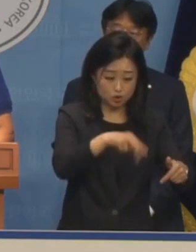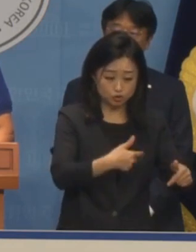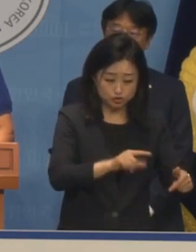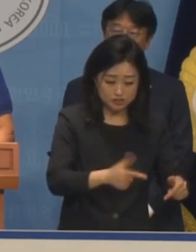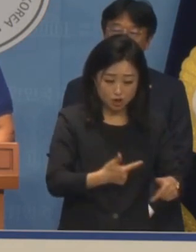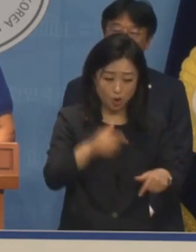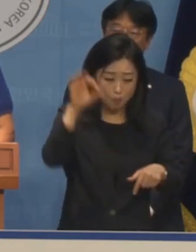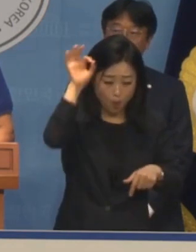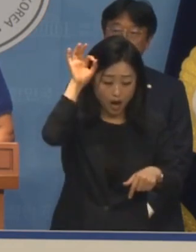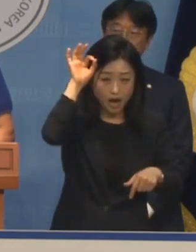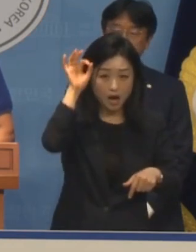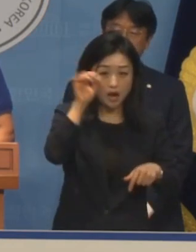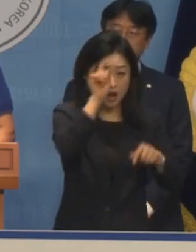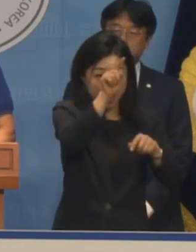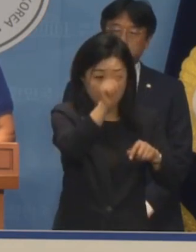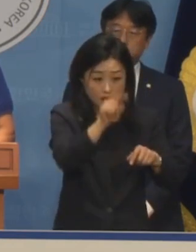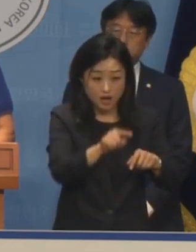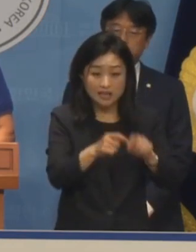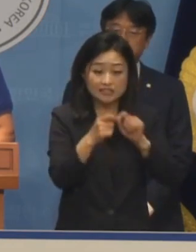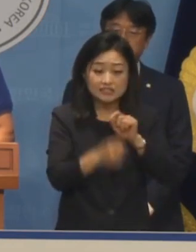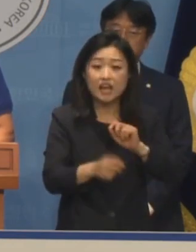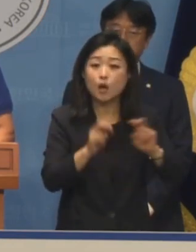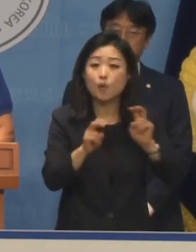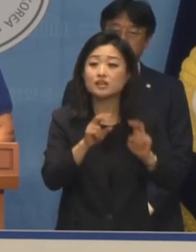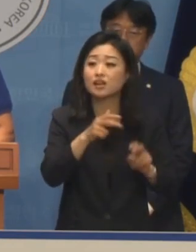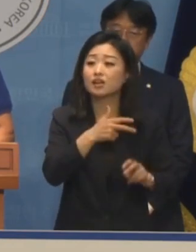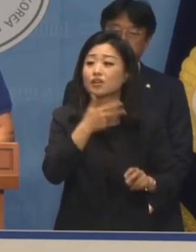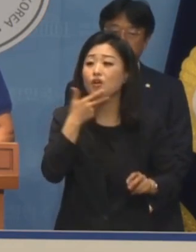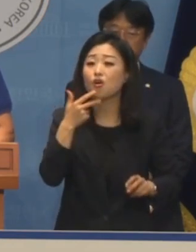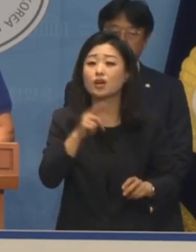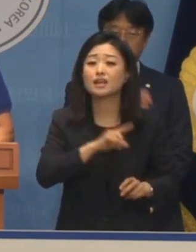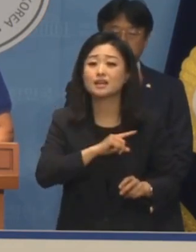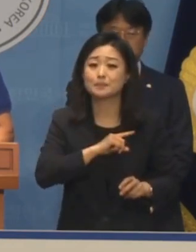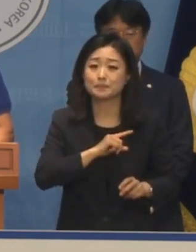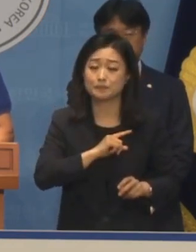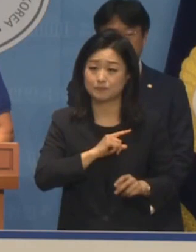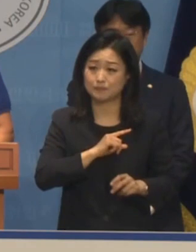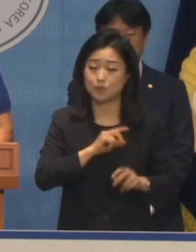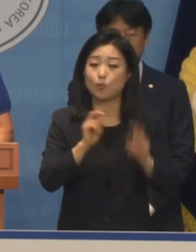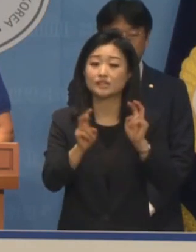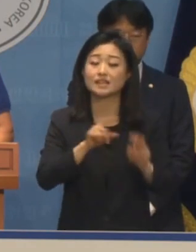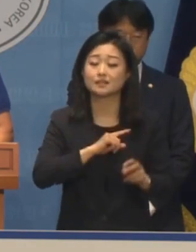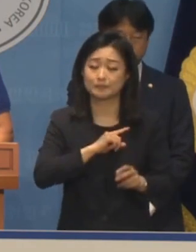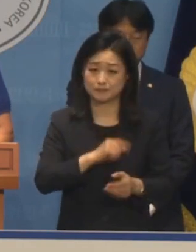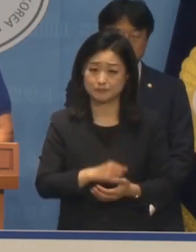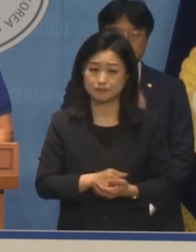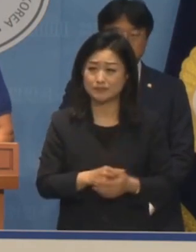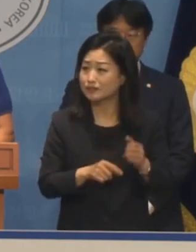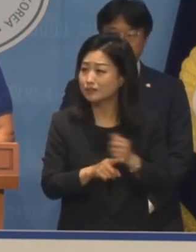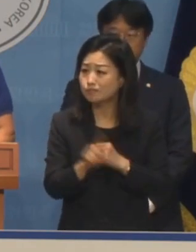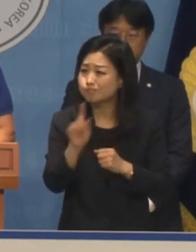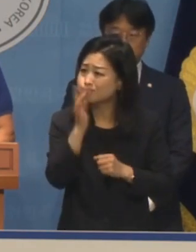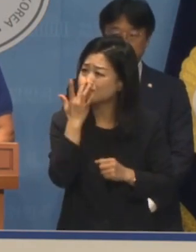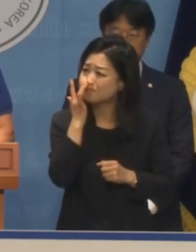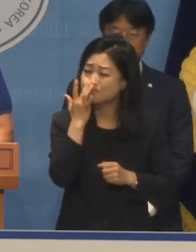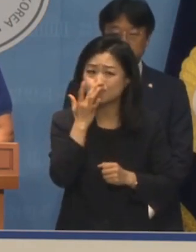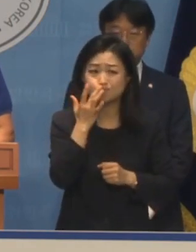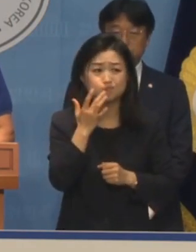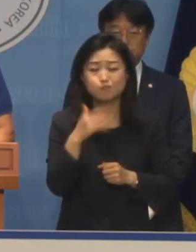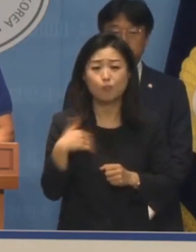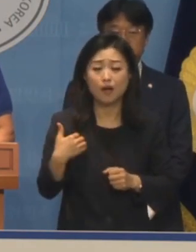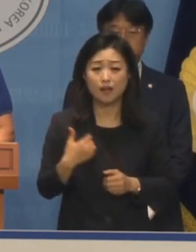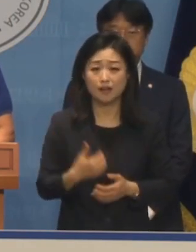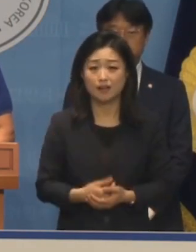포항에 있는 자회사의 영어의 단축 단어입니다 뜻이 무엇인지도